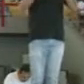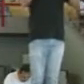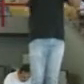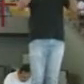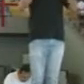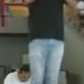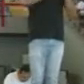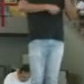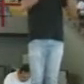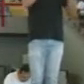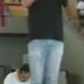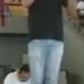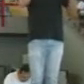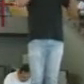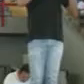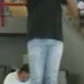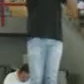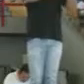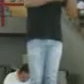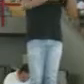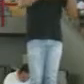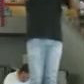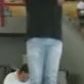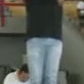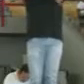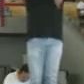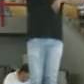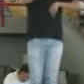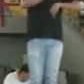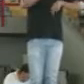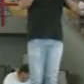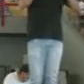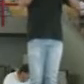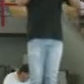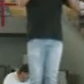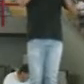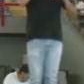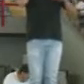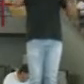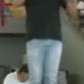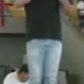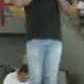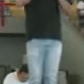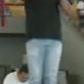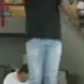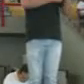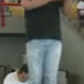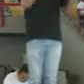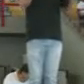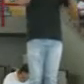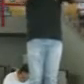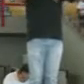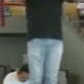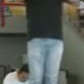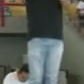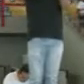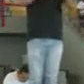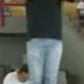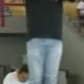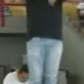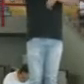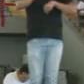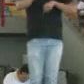nós estamos para fazer redação em pouco tempo. Uma coisa é fazer redação, outra coisa é fazer a redação em